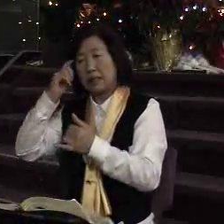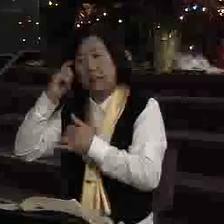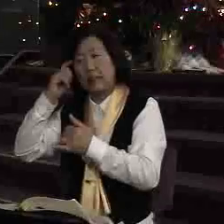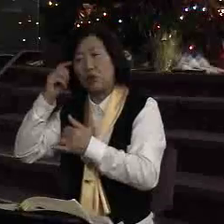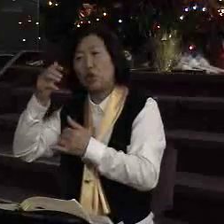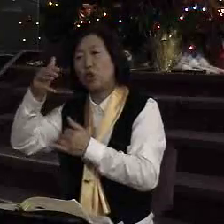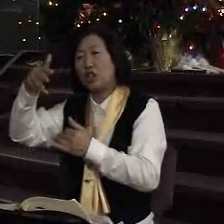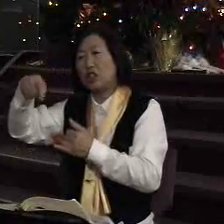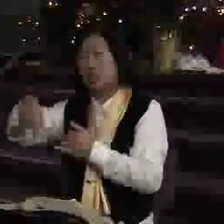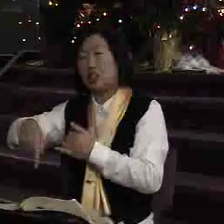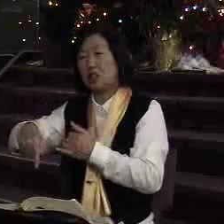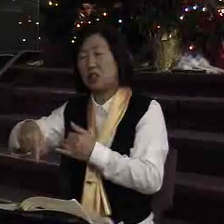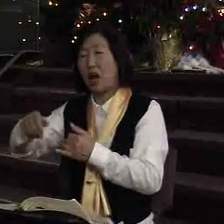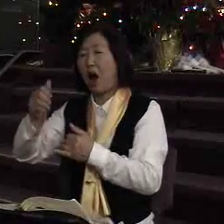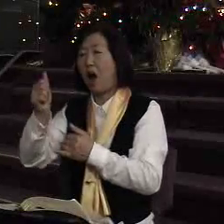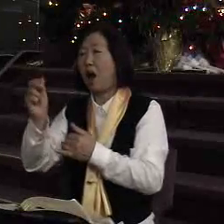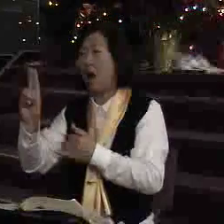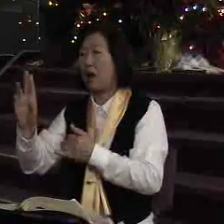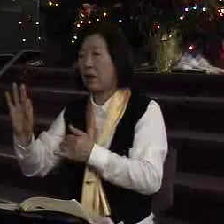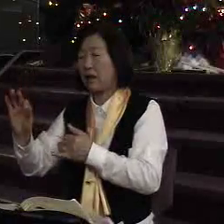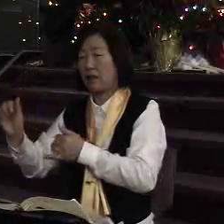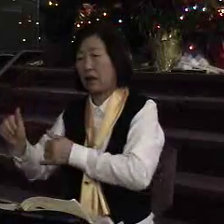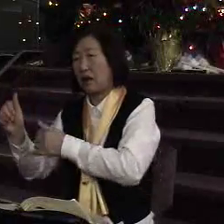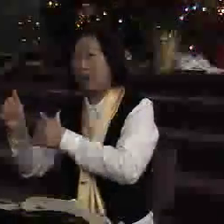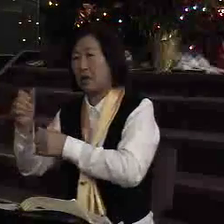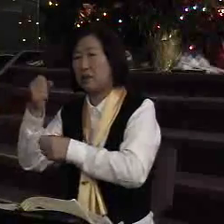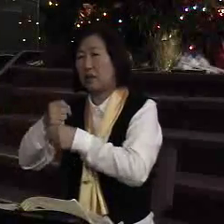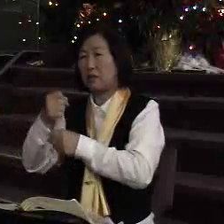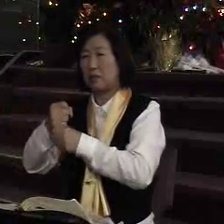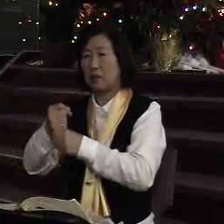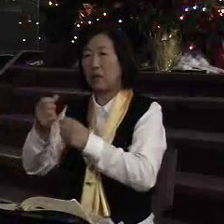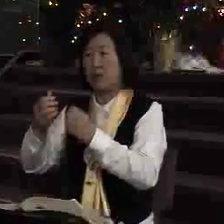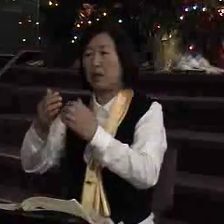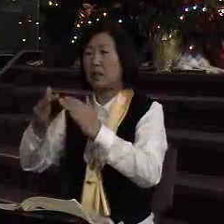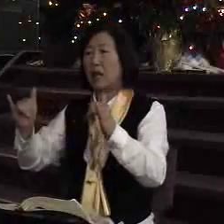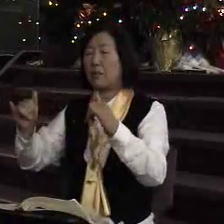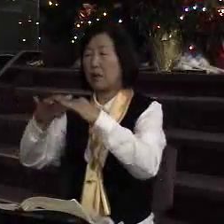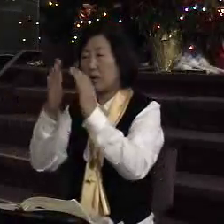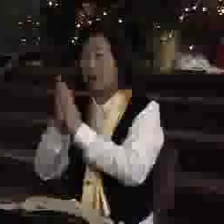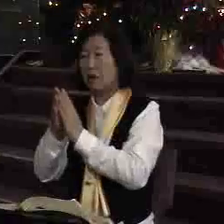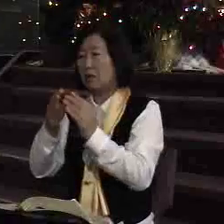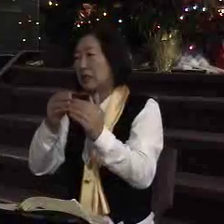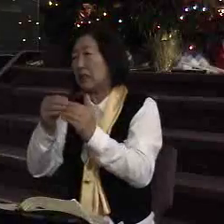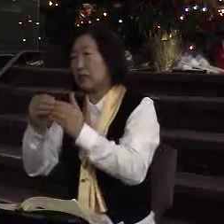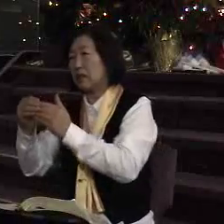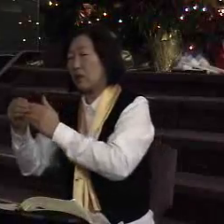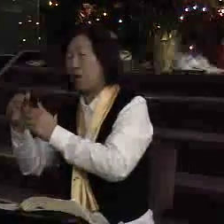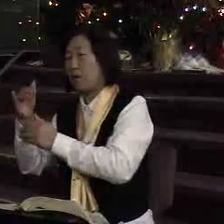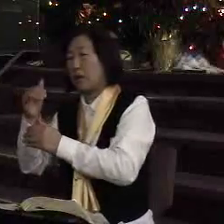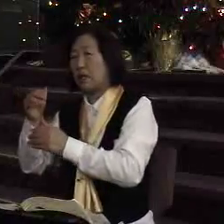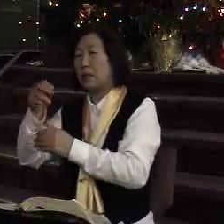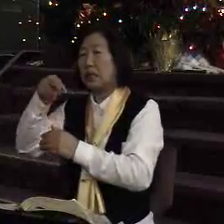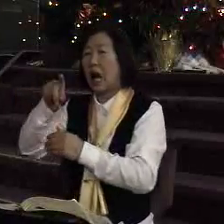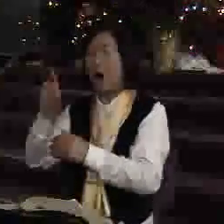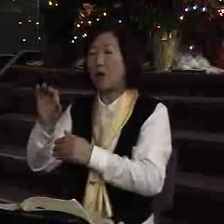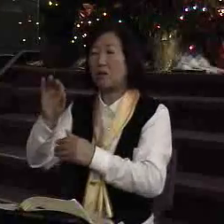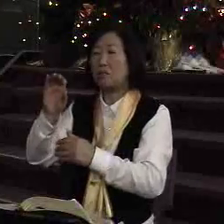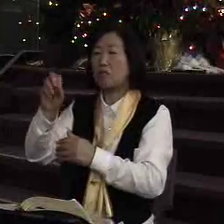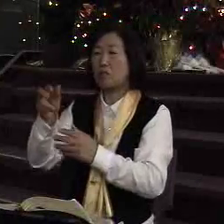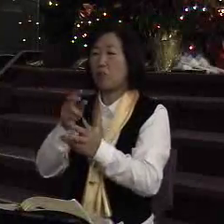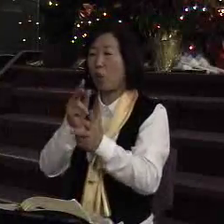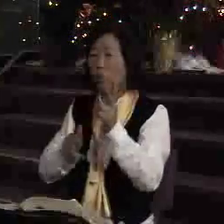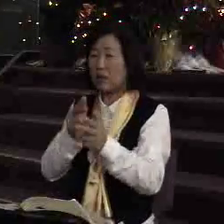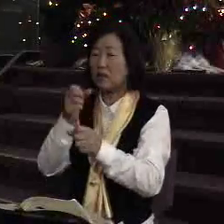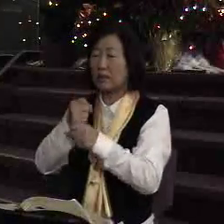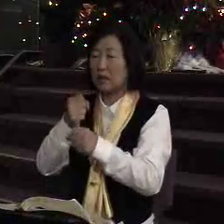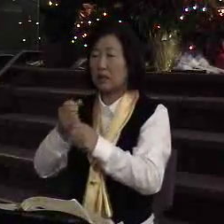상품은 소비자에게 질질 끌려다니지만 작품은 대중을 이끌어갑니다. 상품은 공장에서 만드는 사람의